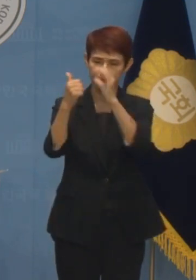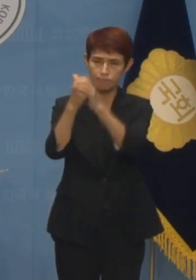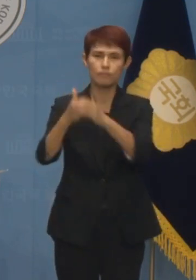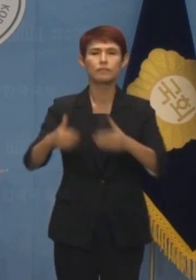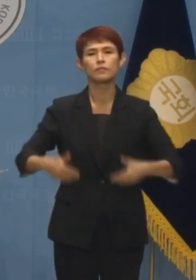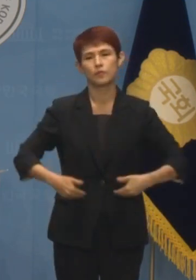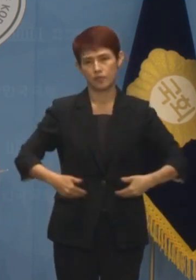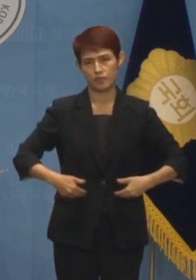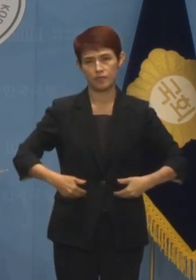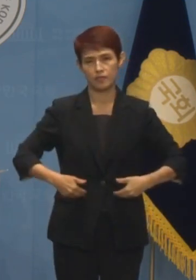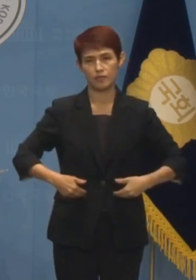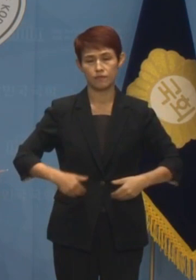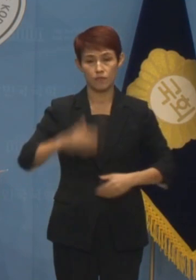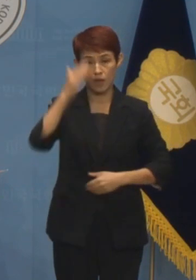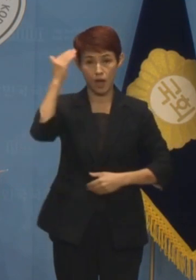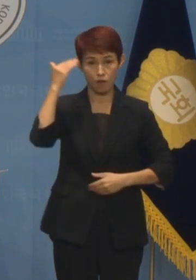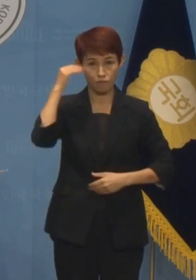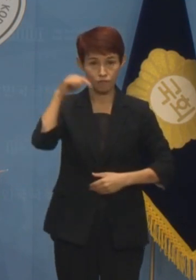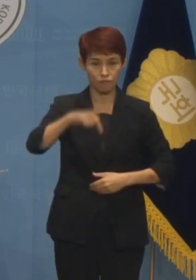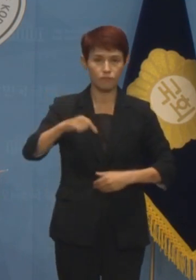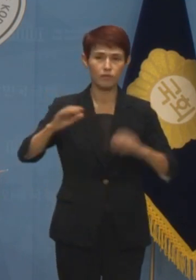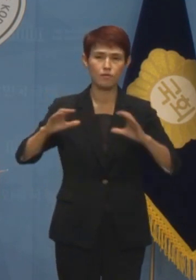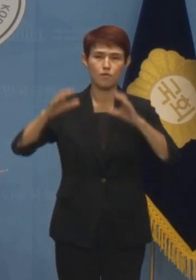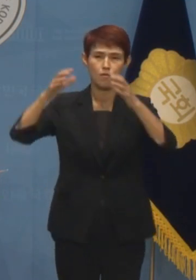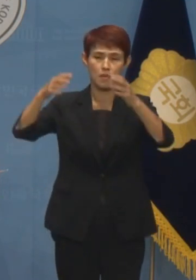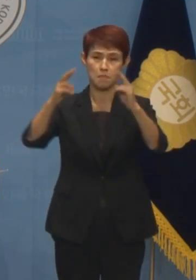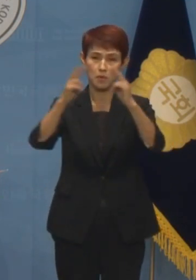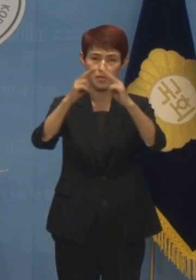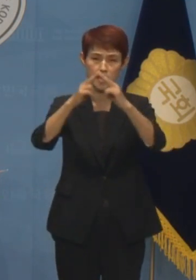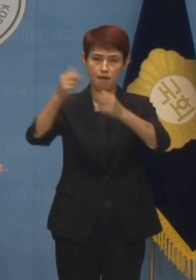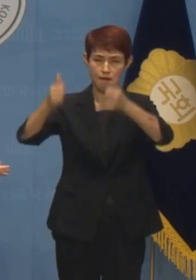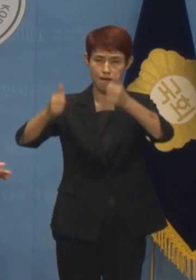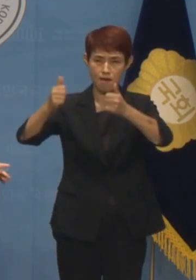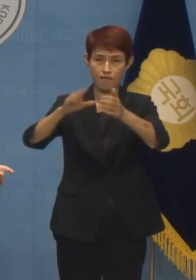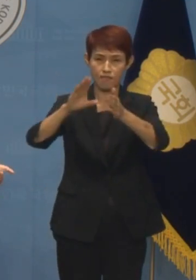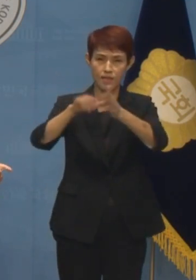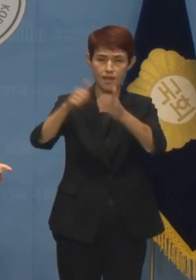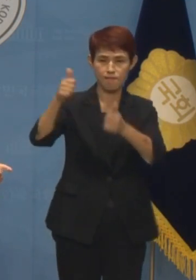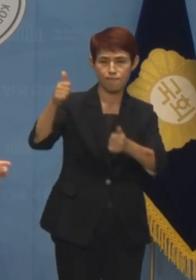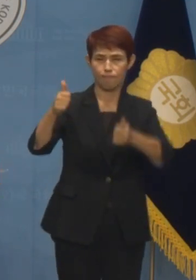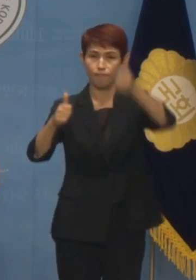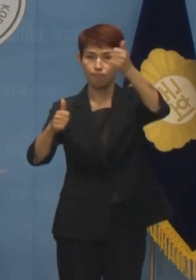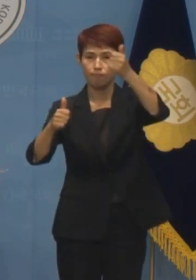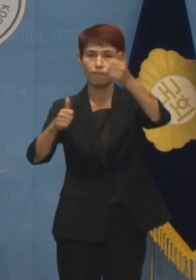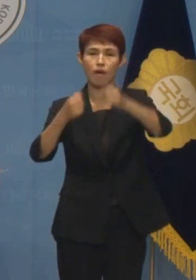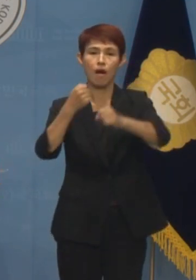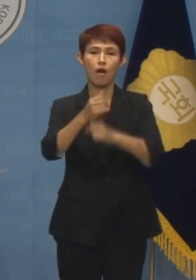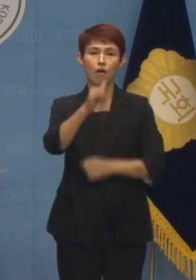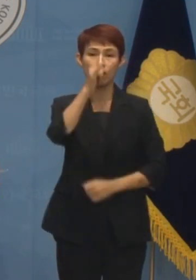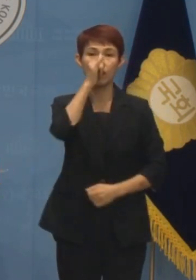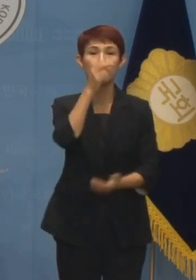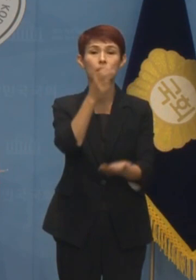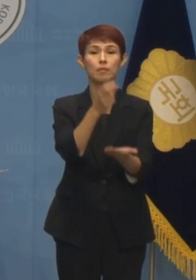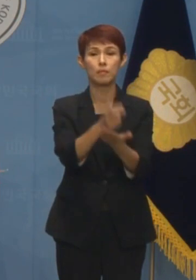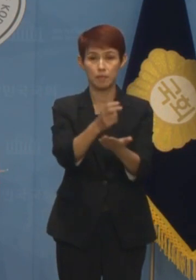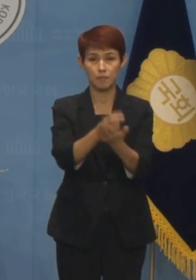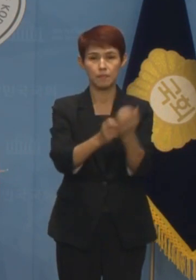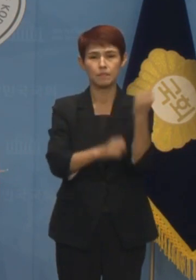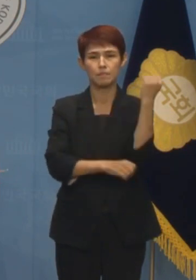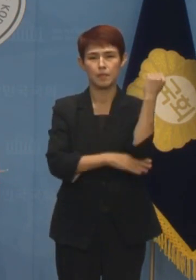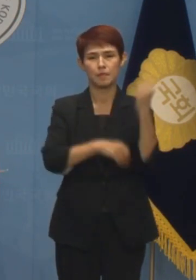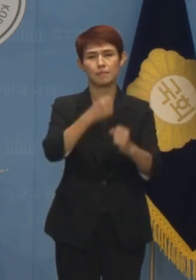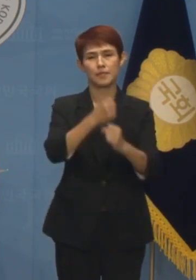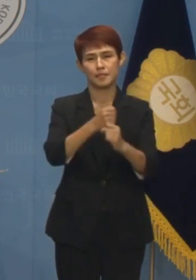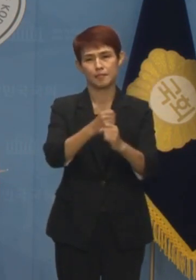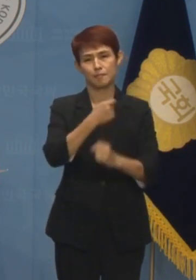강화하고 우리나라가 글로벌 반도체 전쟁에서 우월적 지위 확보에 필요한 법적, 제도적 토대를